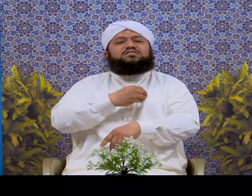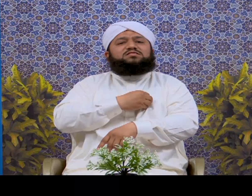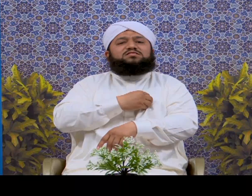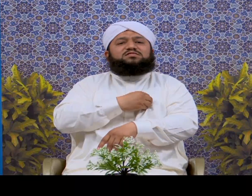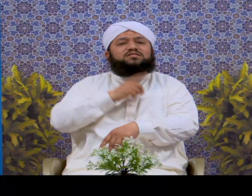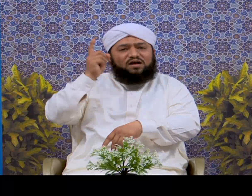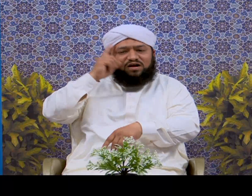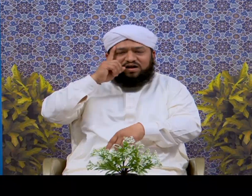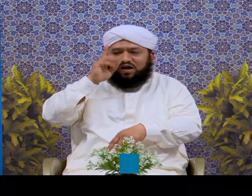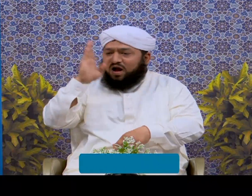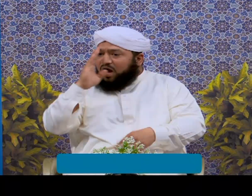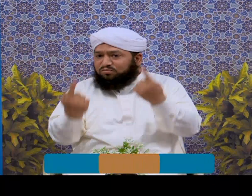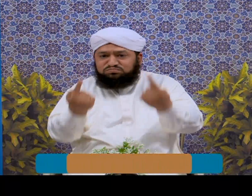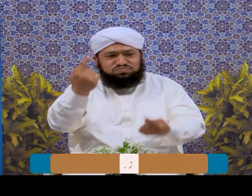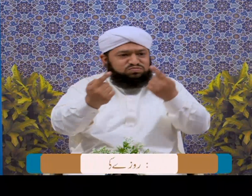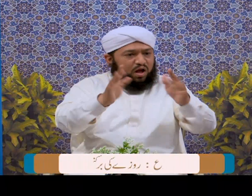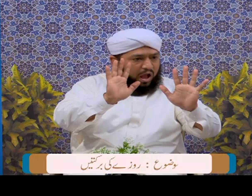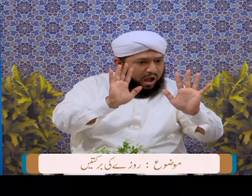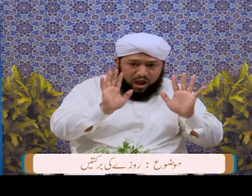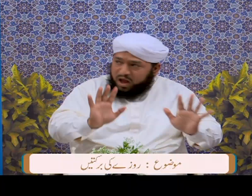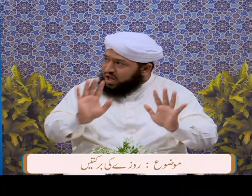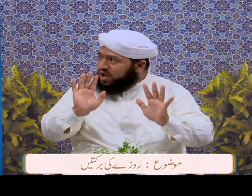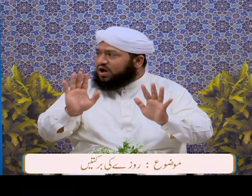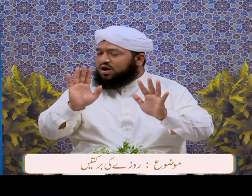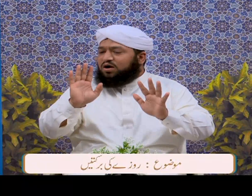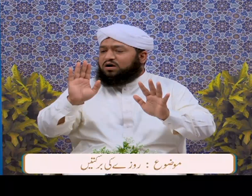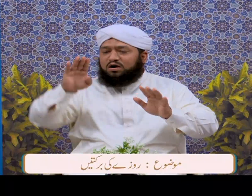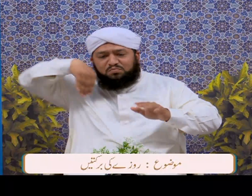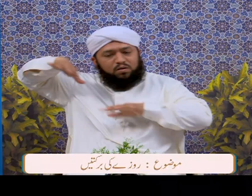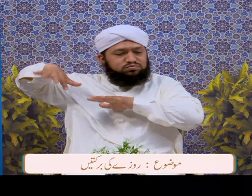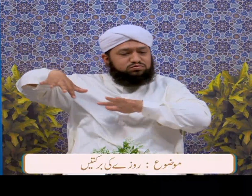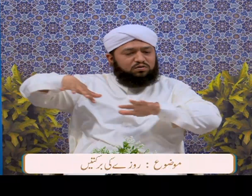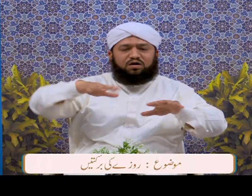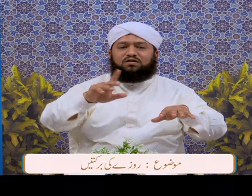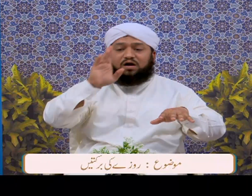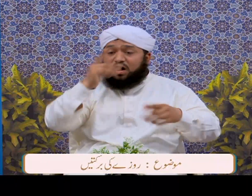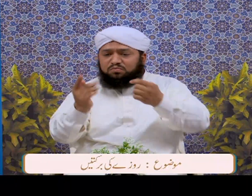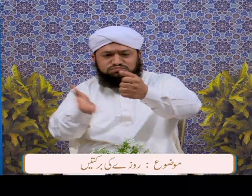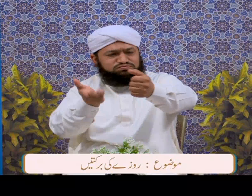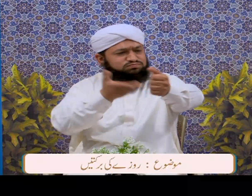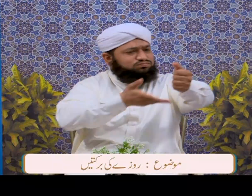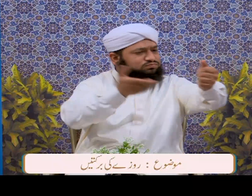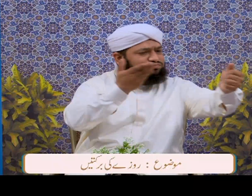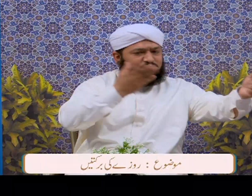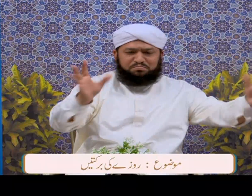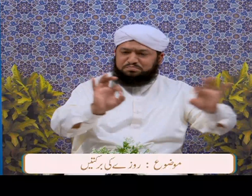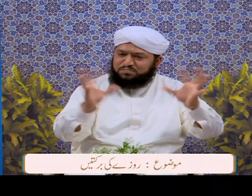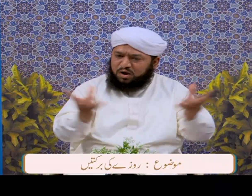ہے جب تک کھیت ہرا بھرا سرسبز ہوتا ہے۔ جب کھیت کاٹ لیا جاتا ہے تو یہ پریشانی ختم ہو جاتی ہے۔ اسی